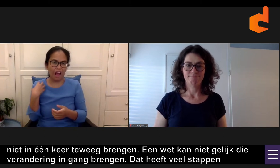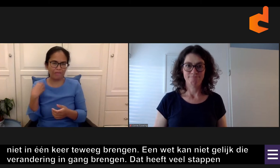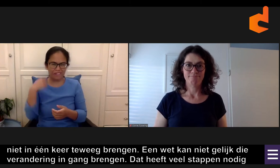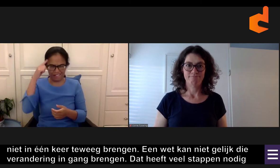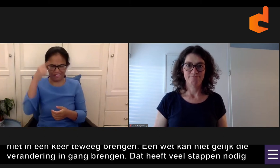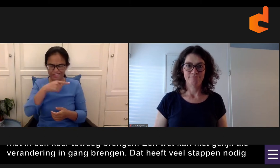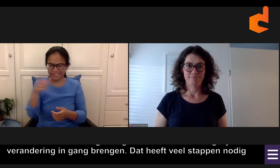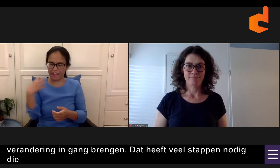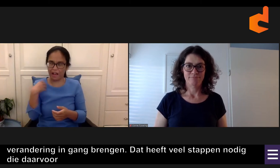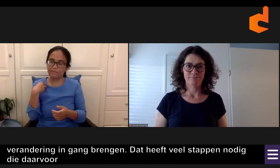worden.